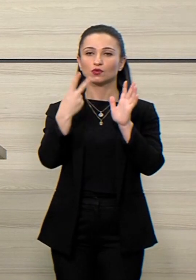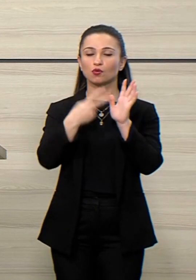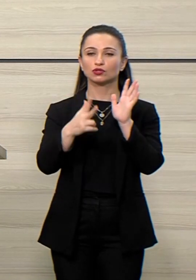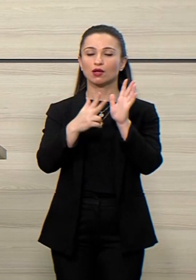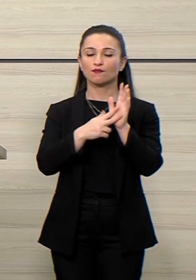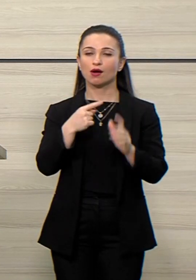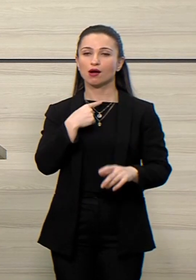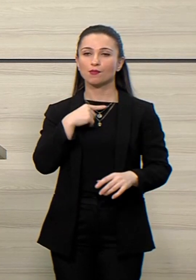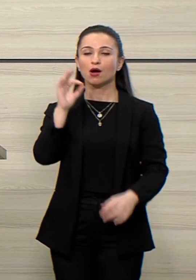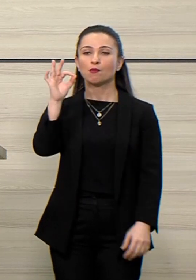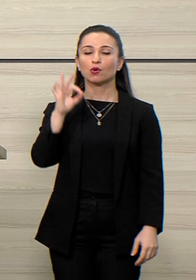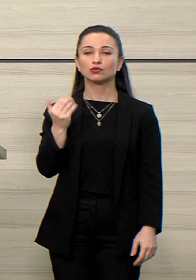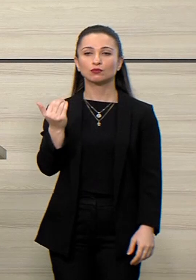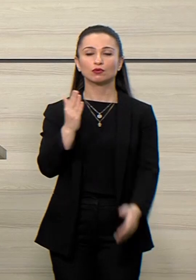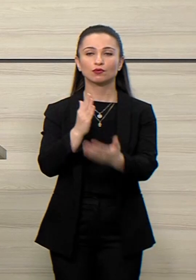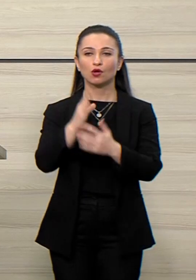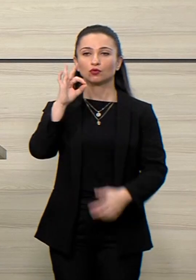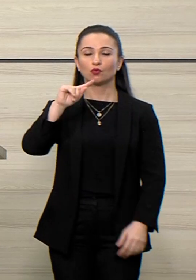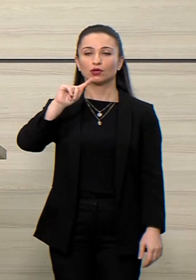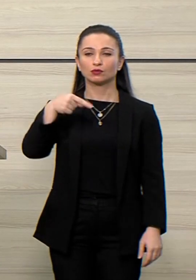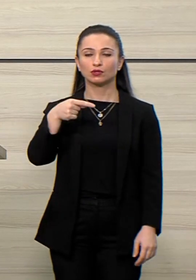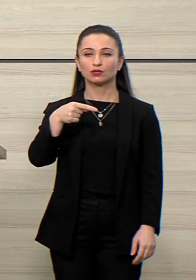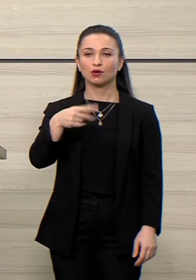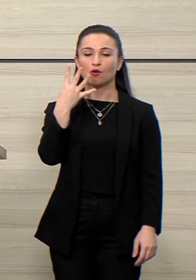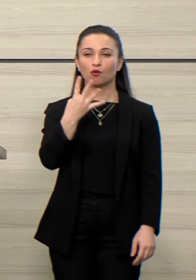7828 ხმა, პროცენტულად ეს არის